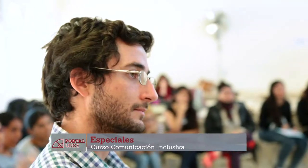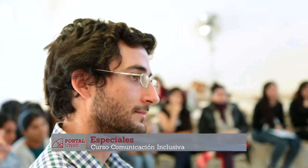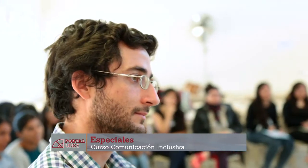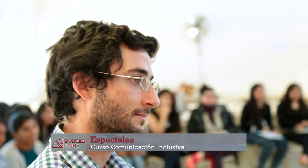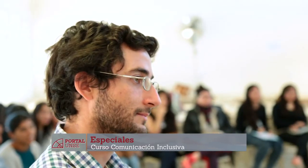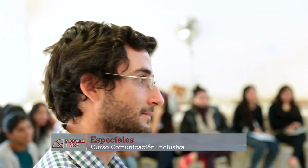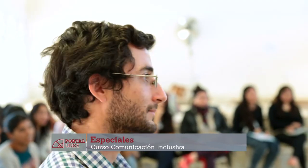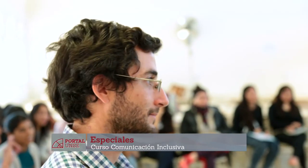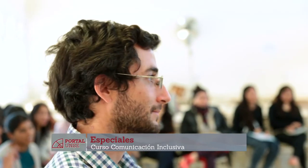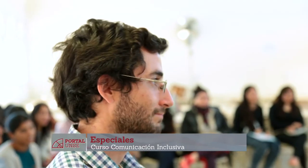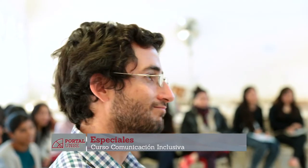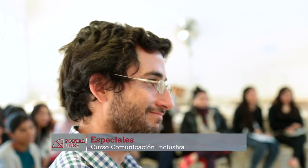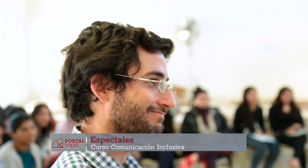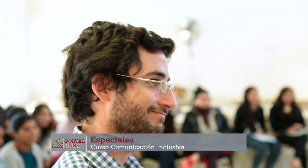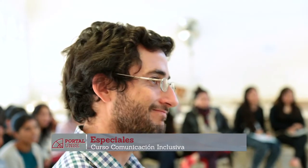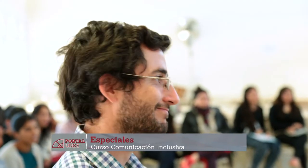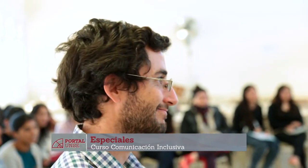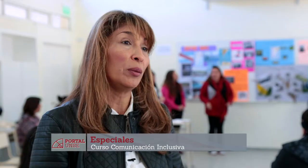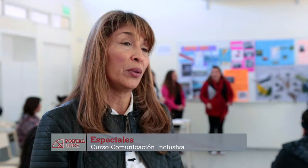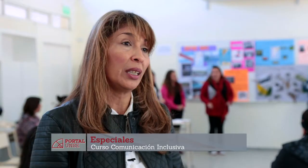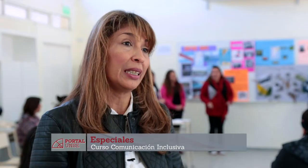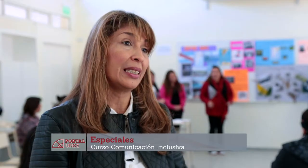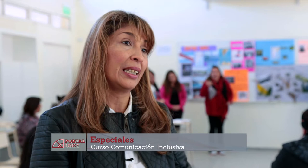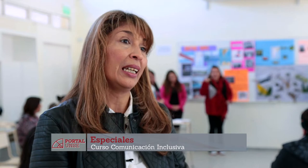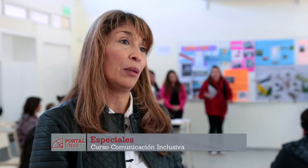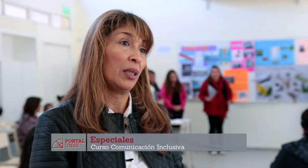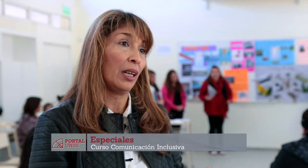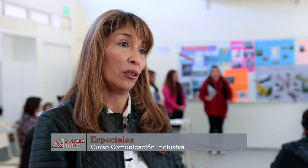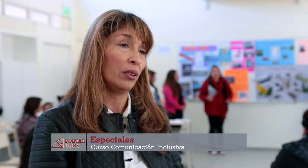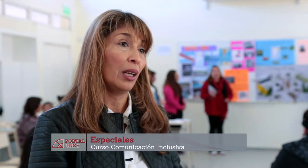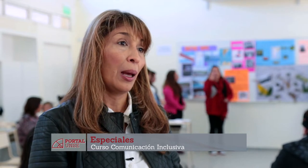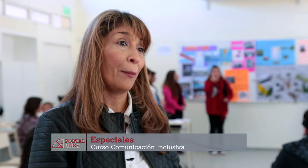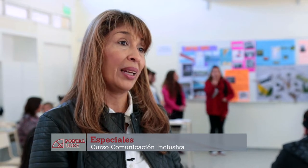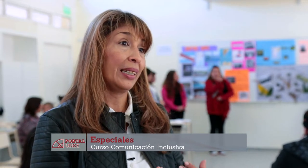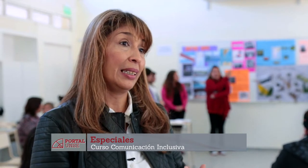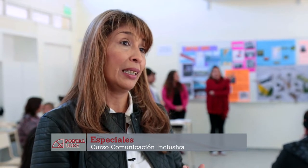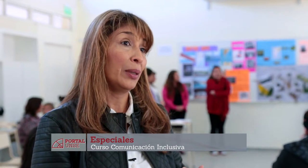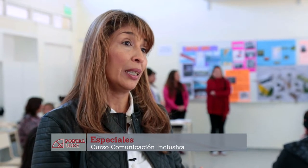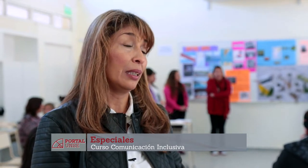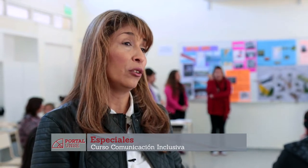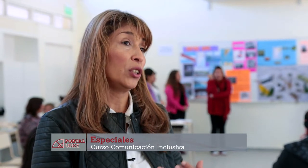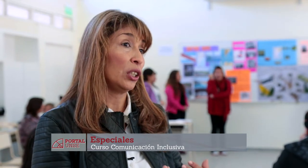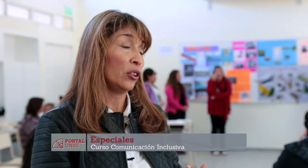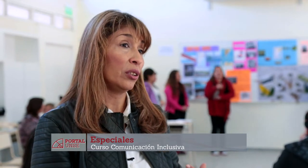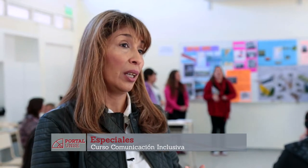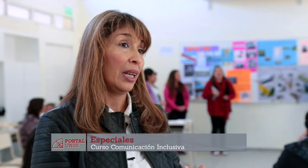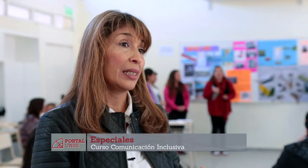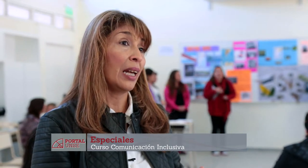a mí. Entonces yo lo tomo así como algo muy importante que esté él a mi lado, para que el día de mañana los chicos